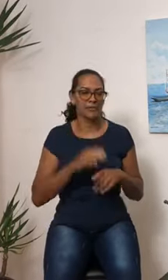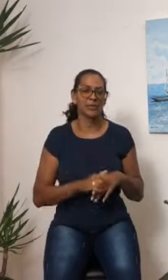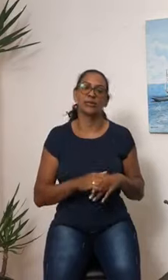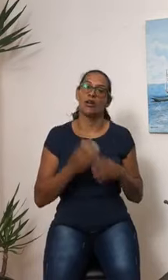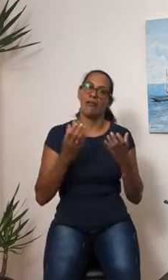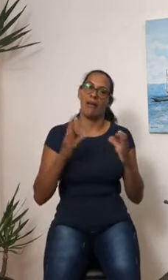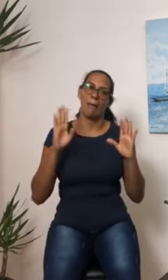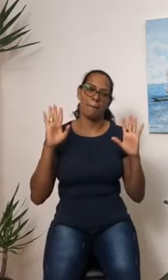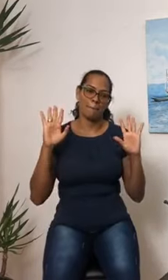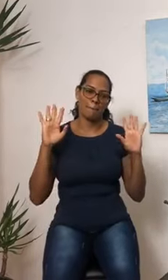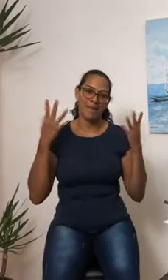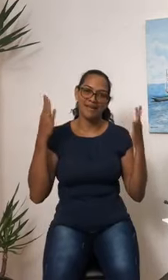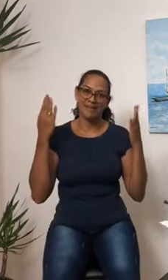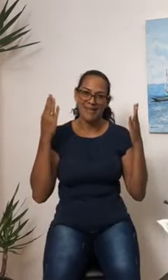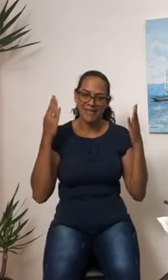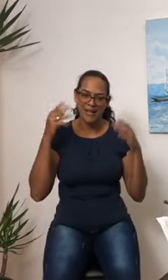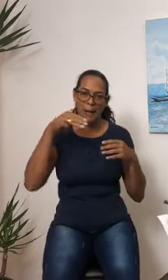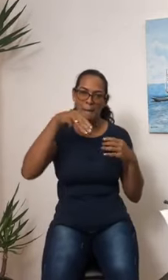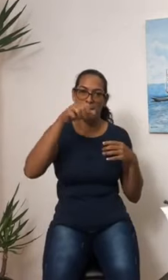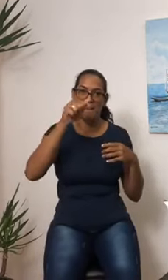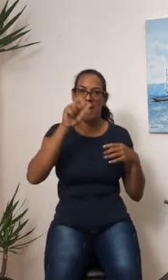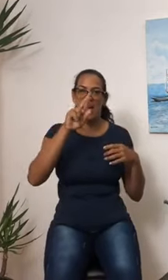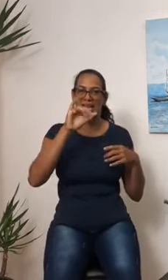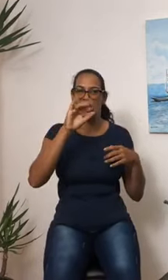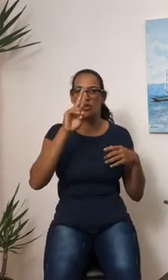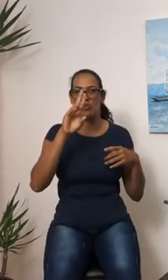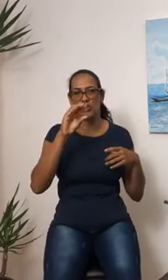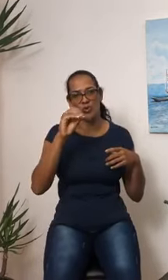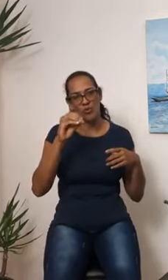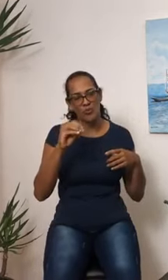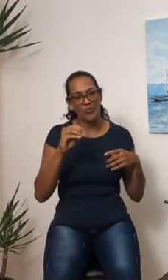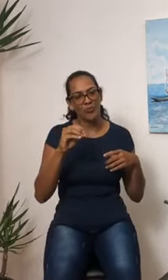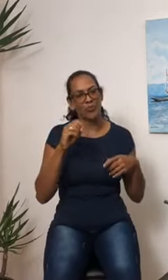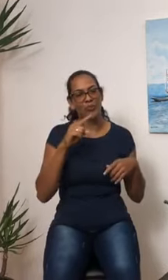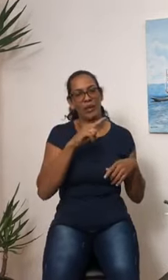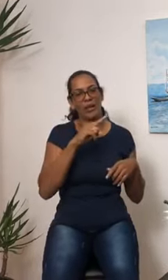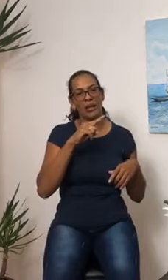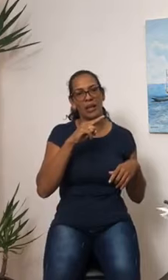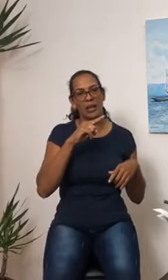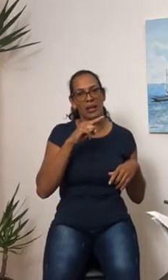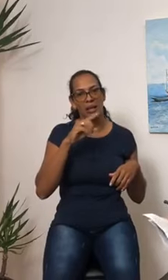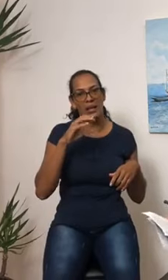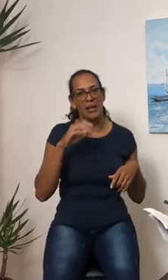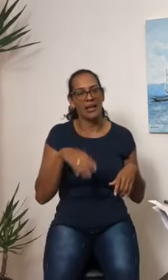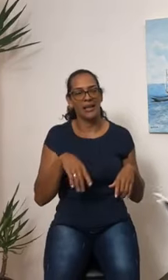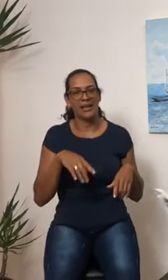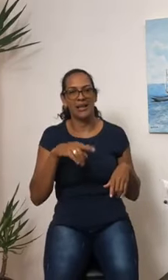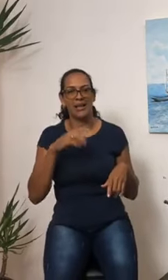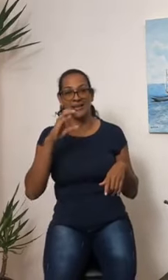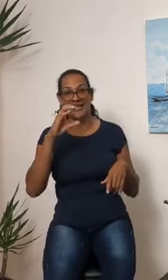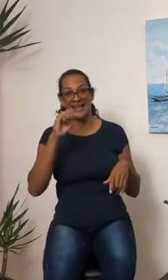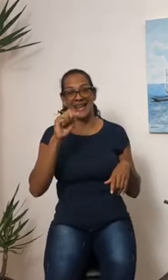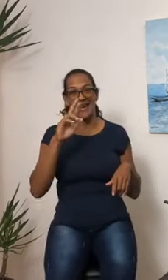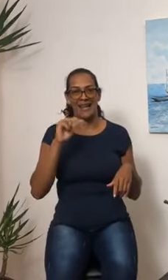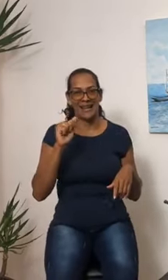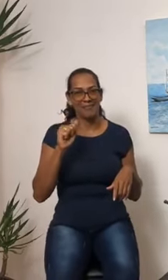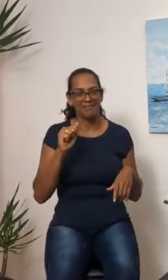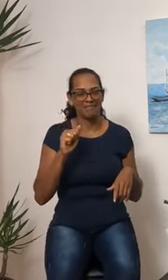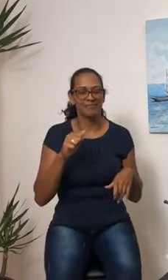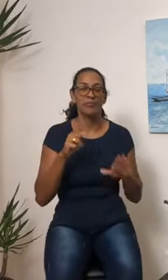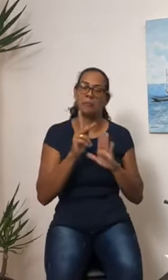parabenizar, né? O Maurício Ferreira, lá de Jericoacoara, no Ceará, lá de Água na Boca, né, Jericoacoara, né?